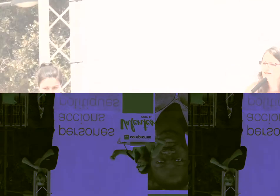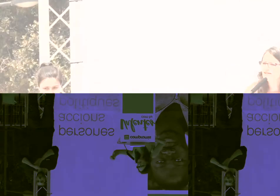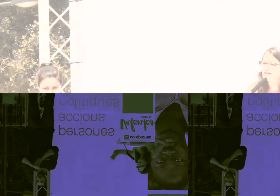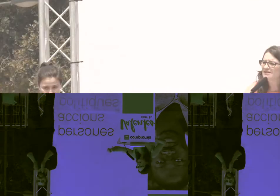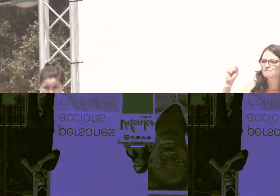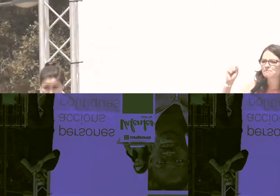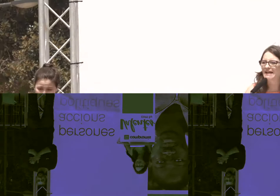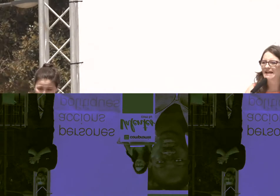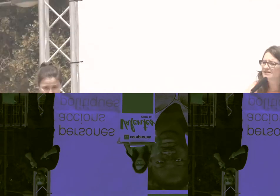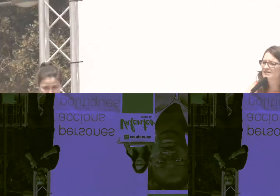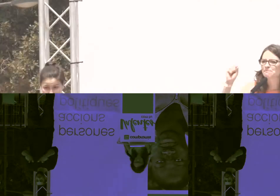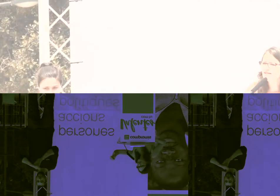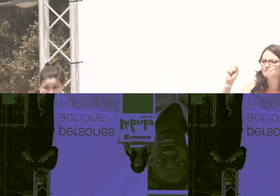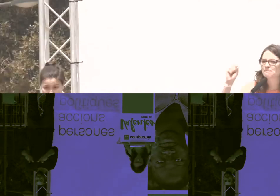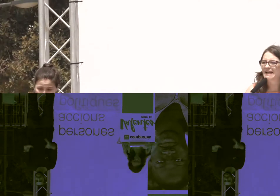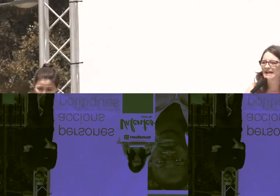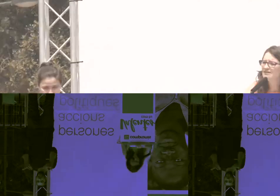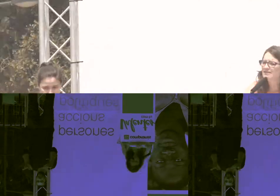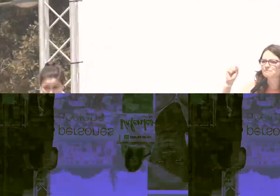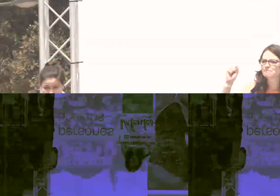valenta, valenta.